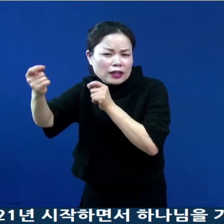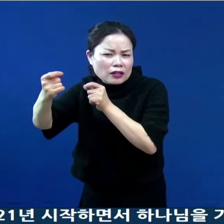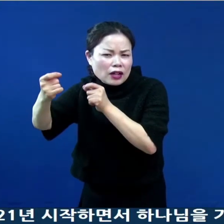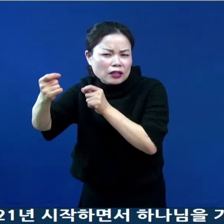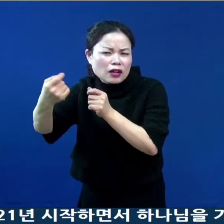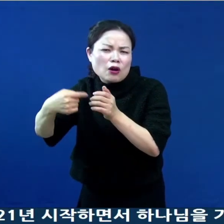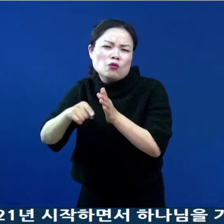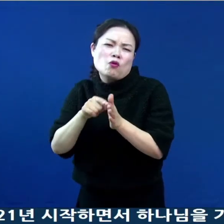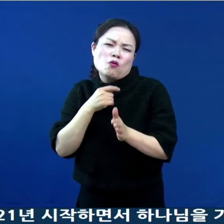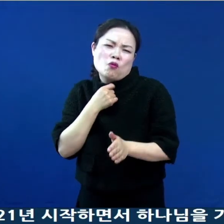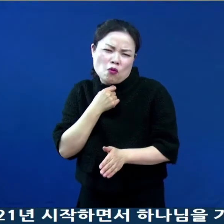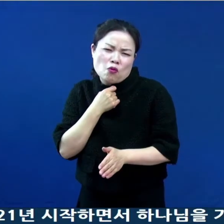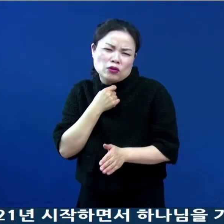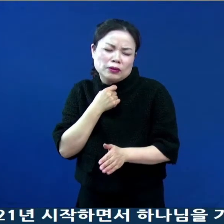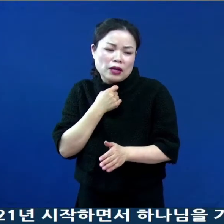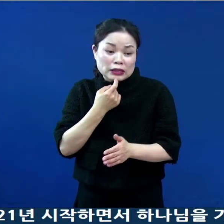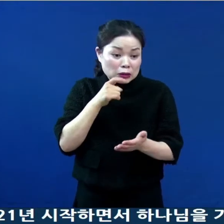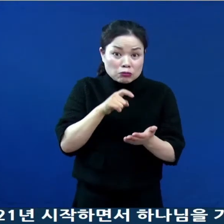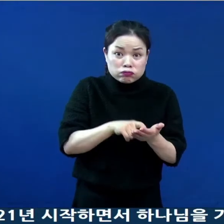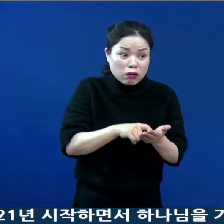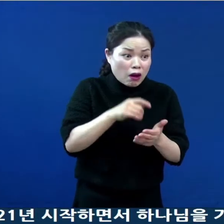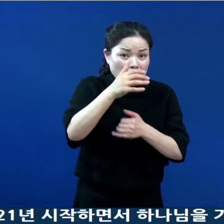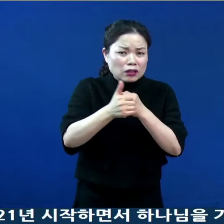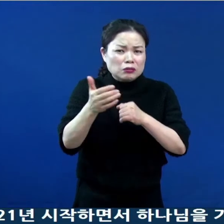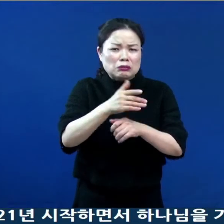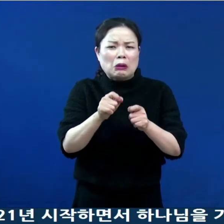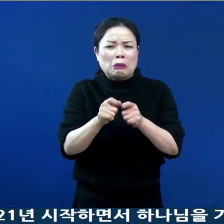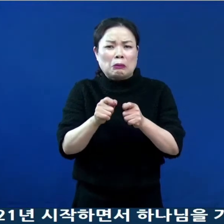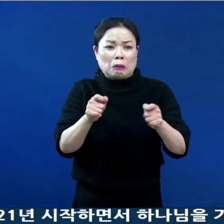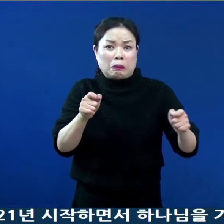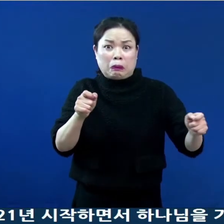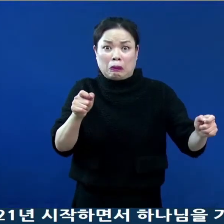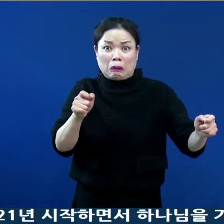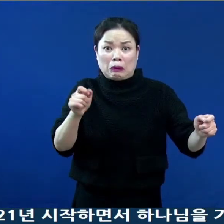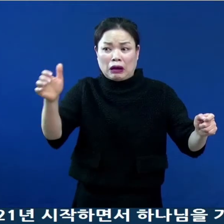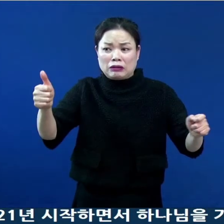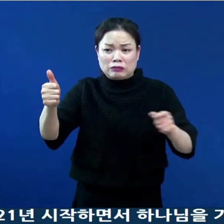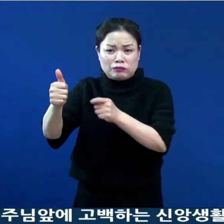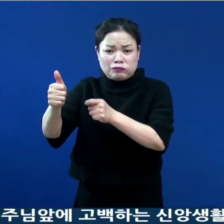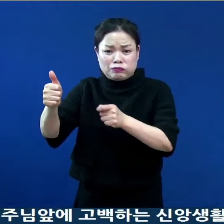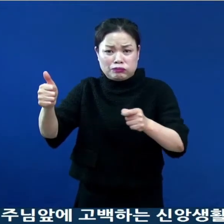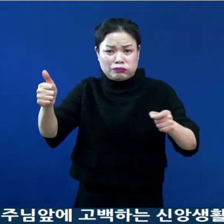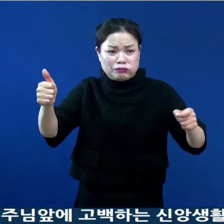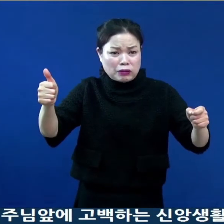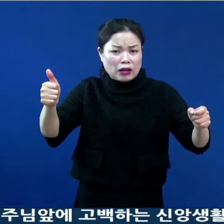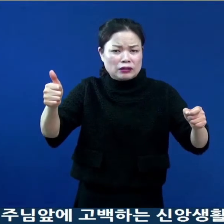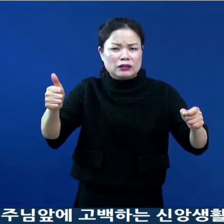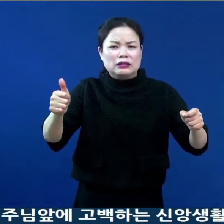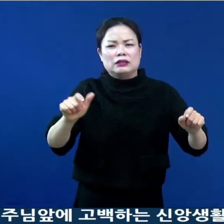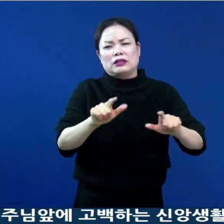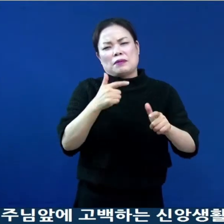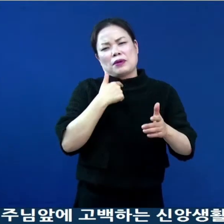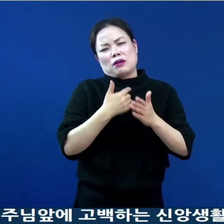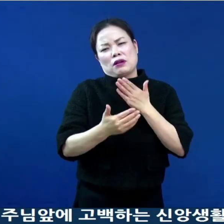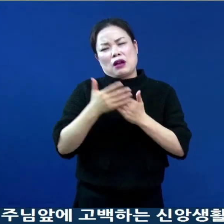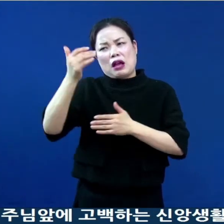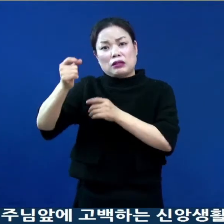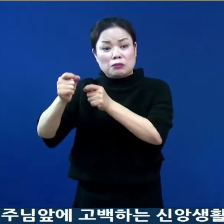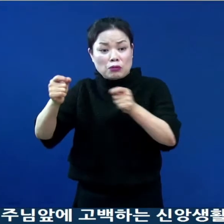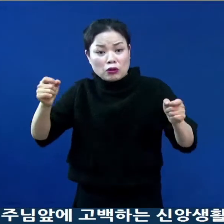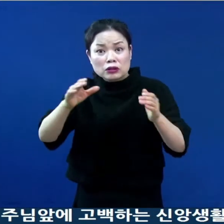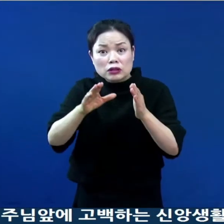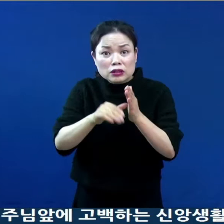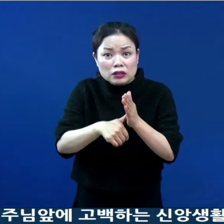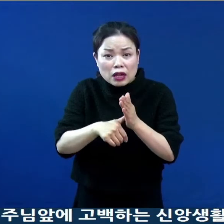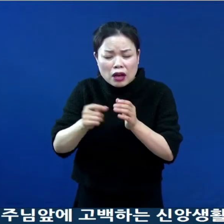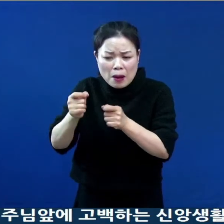하려 하지만 아주 쉽게 우리는 하나님으로부터 멀어지는 삶의 경험을 하기 때문에, 하나님 앞에 멀어질 때,